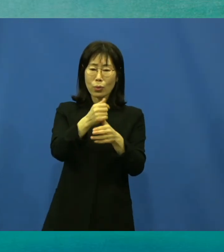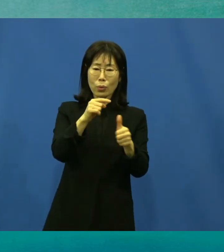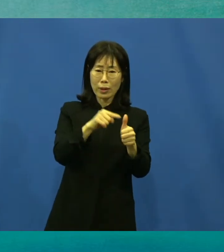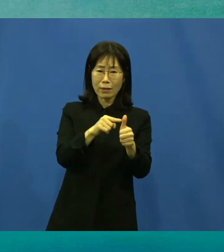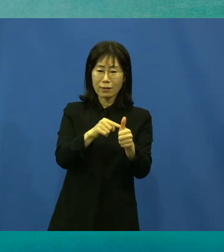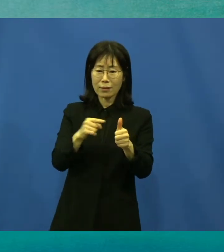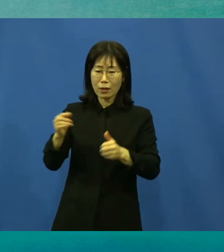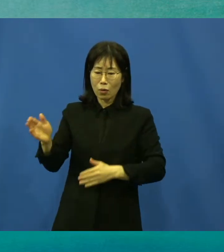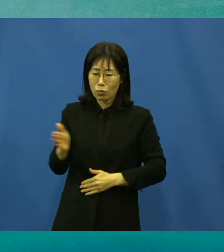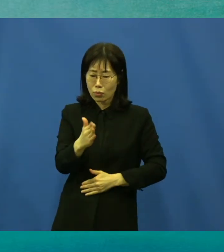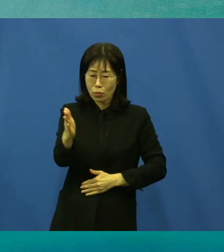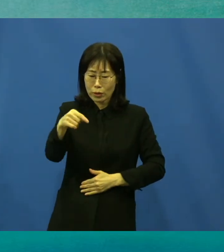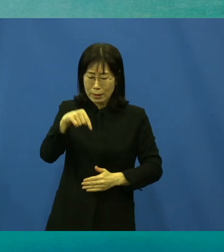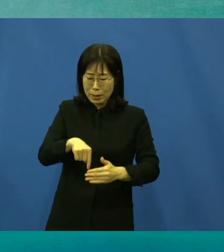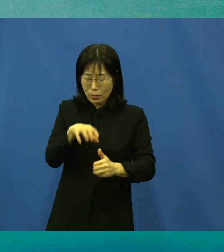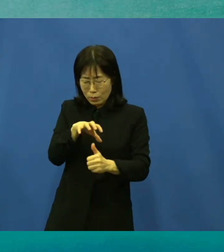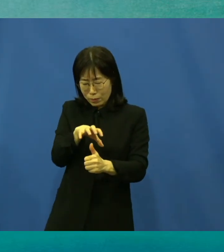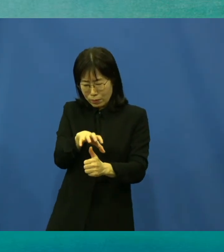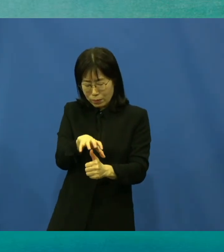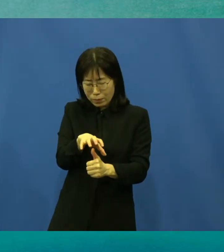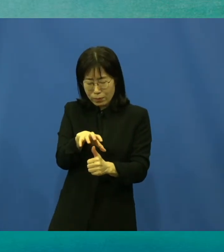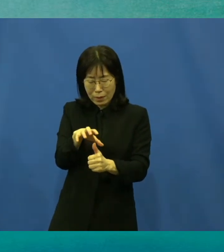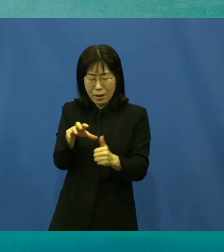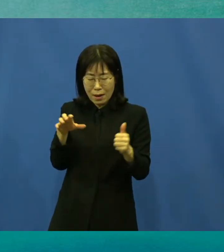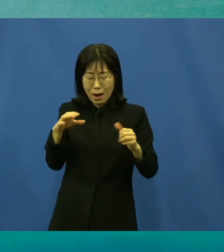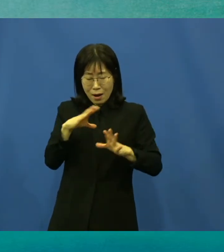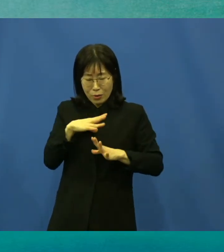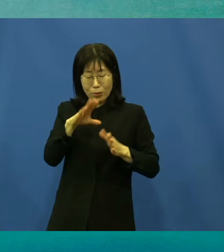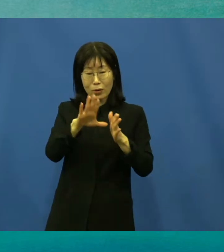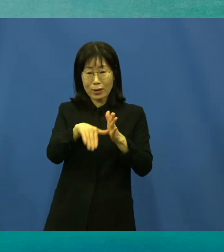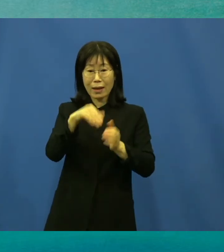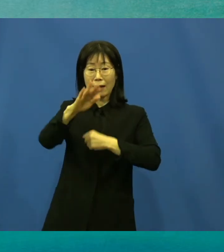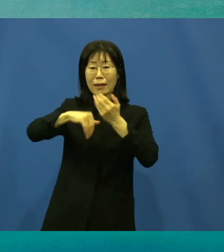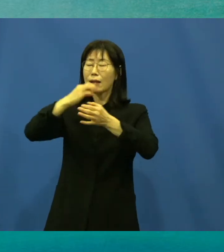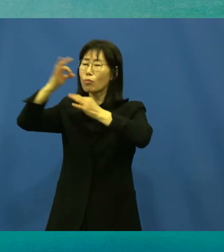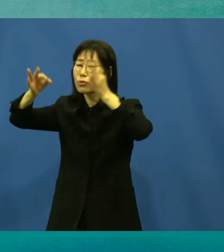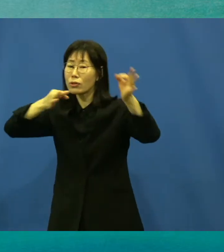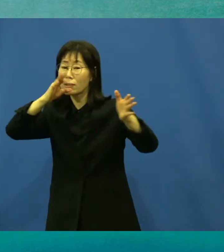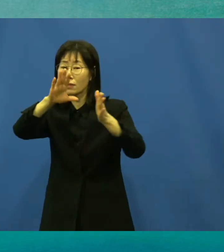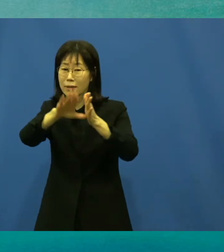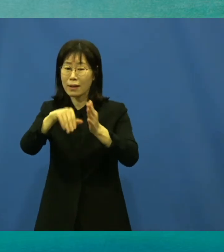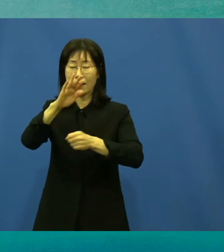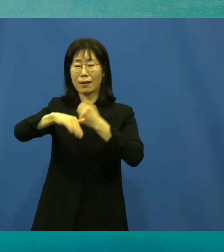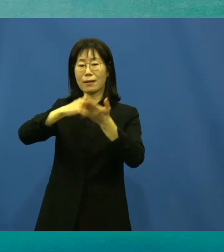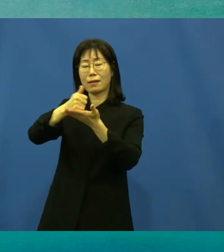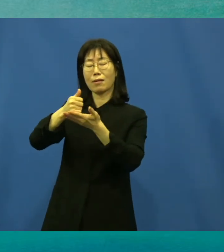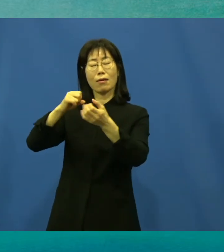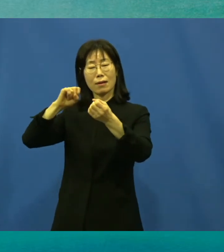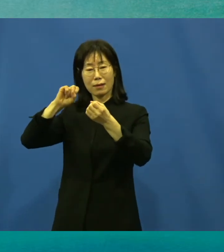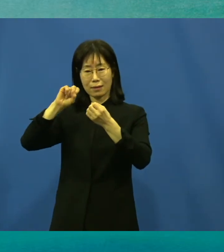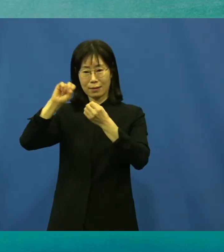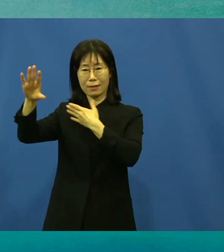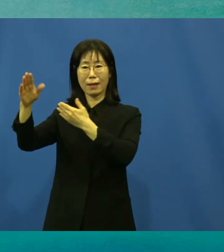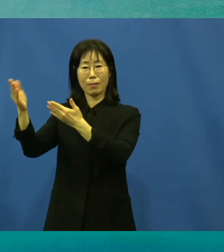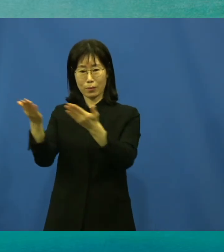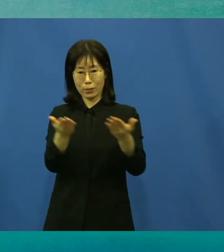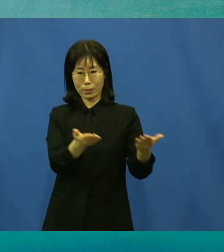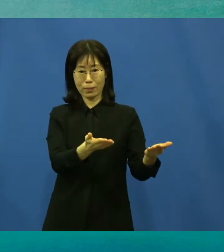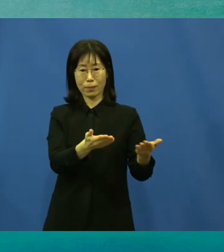그 기도를 들으셨다는 겁니다. 하나님은 들으시는 분이시다. 내